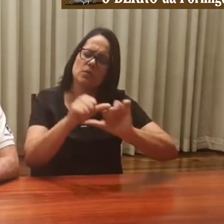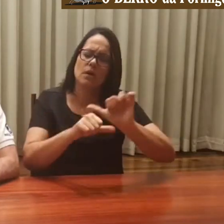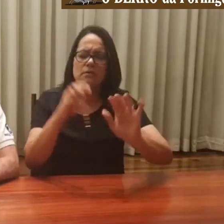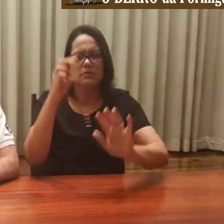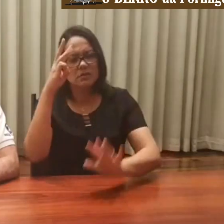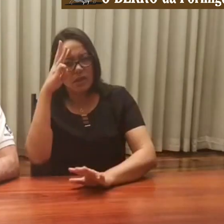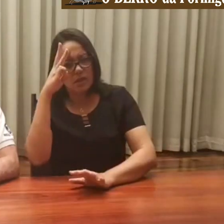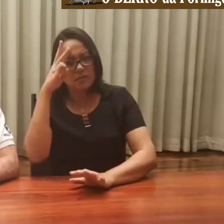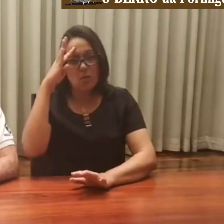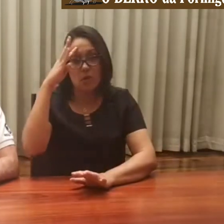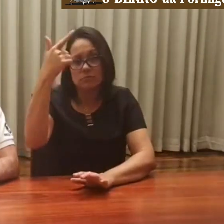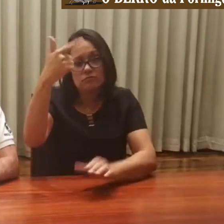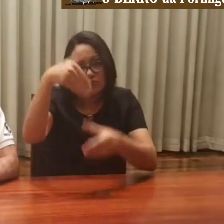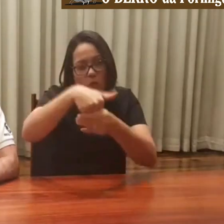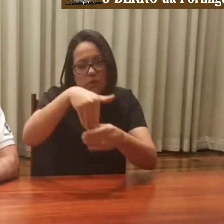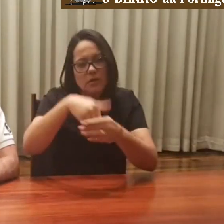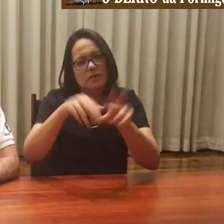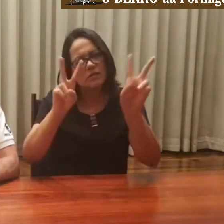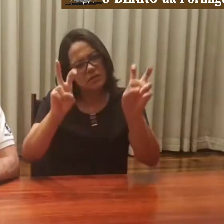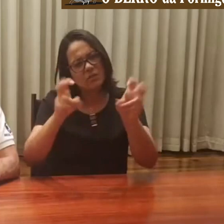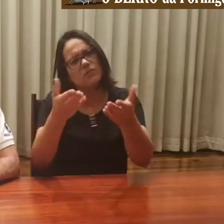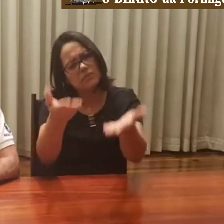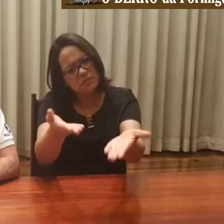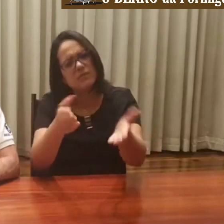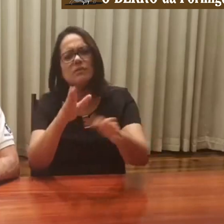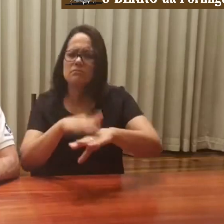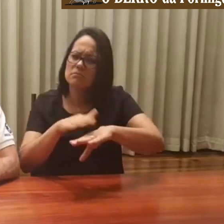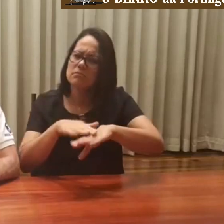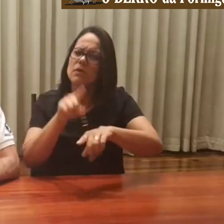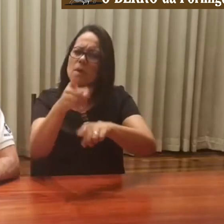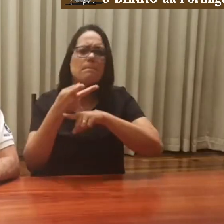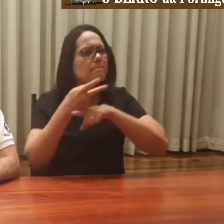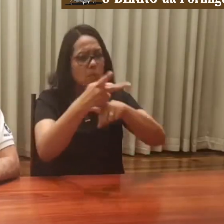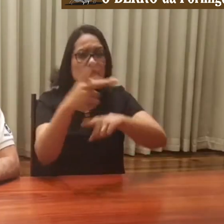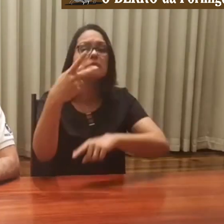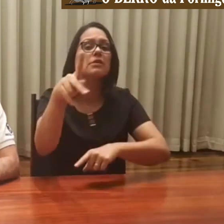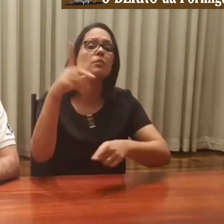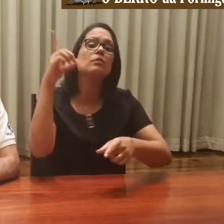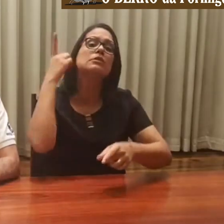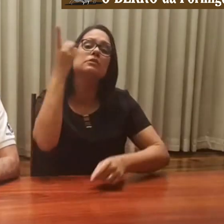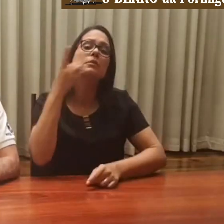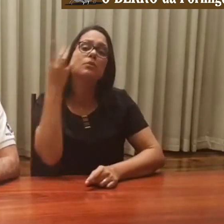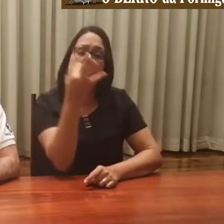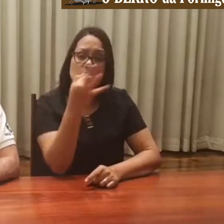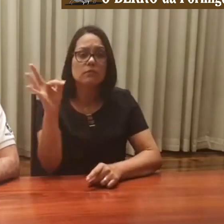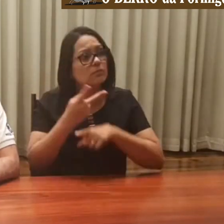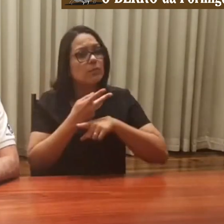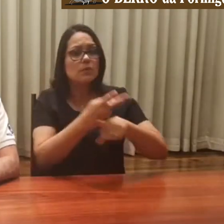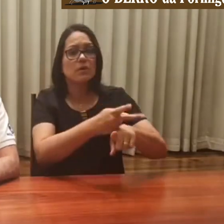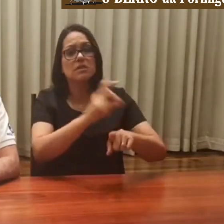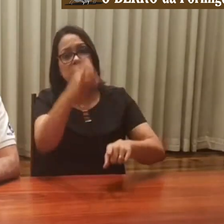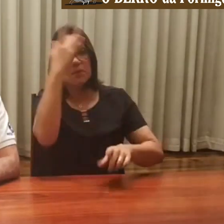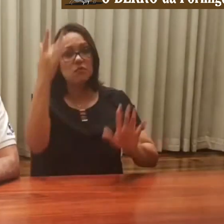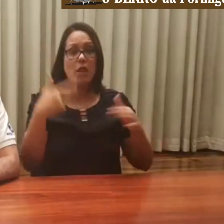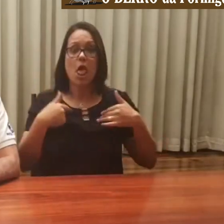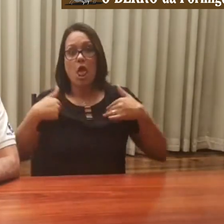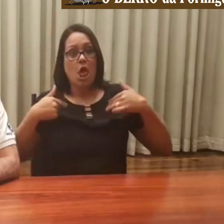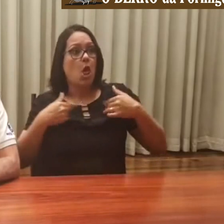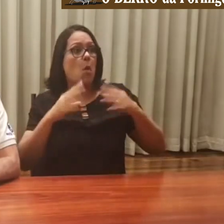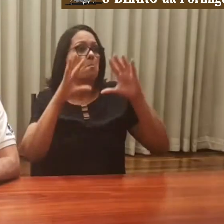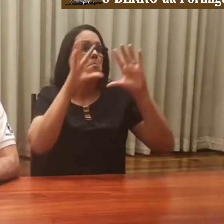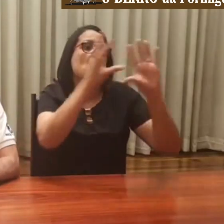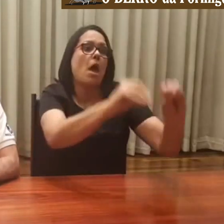a Câmara deve votar essa questão. E você deve procurar seu deputado federal. Antes que alguém fale que eu estou interferindo